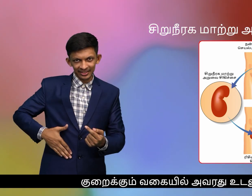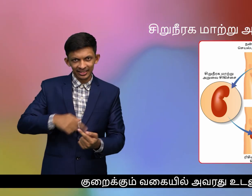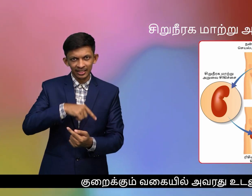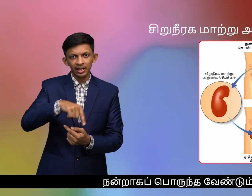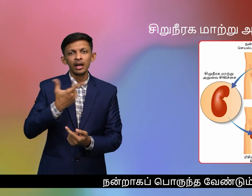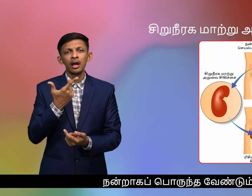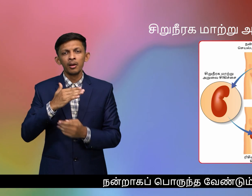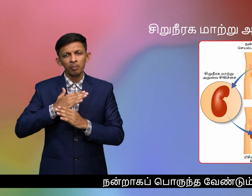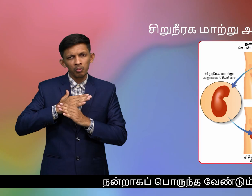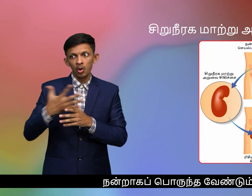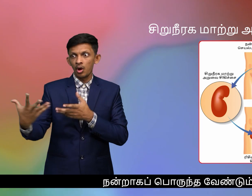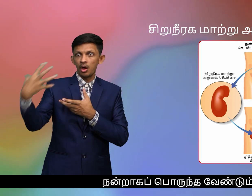உடலுடன் நன்றாக பொருத்த வேண்டும்.